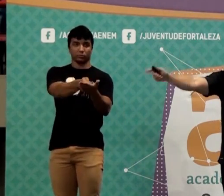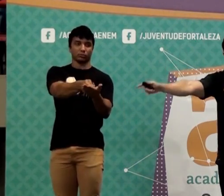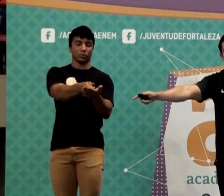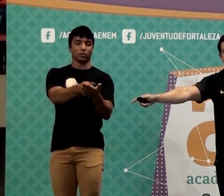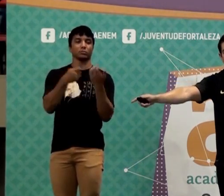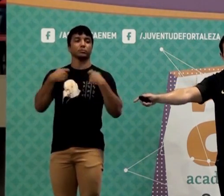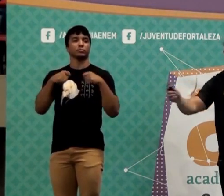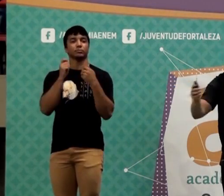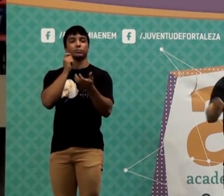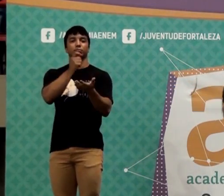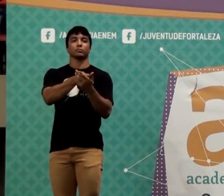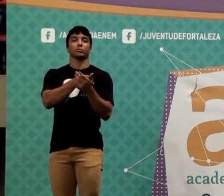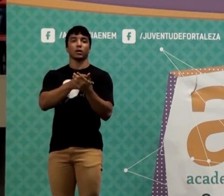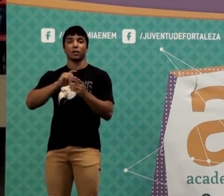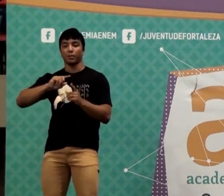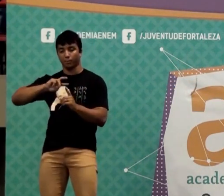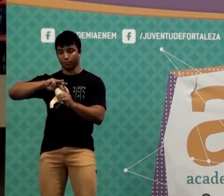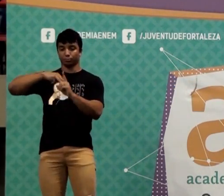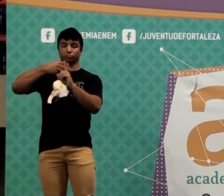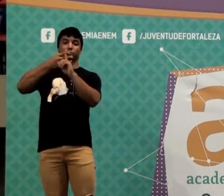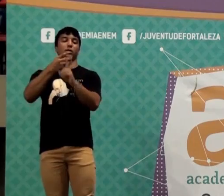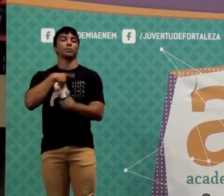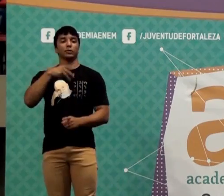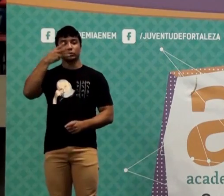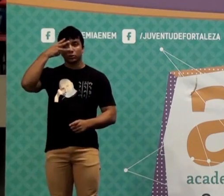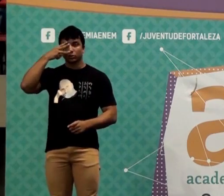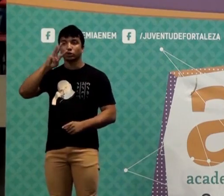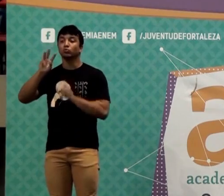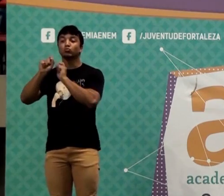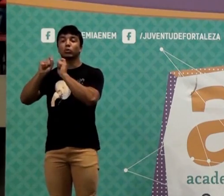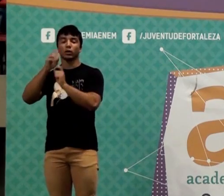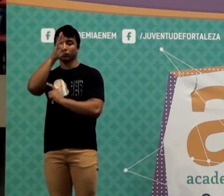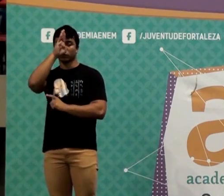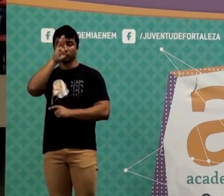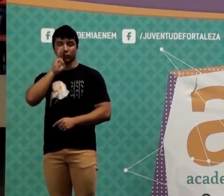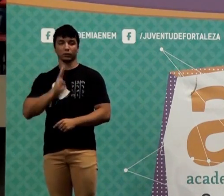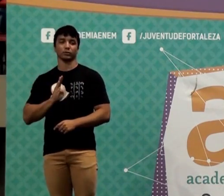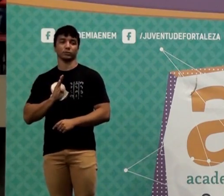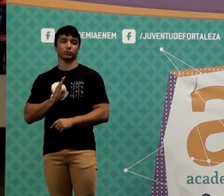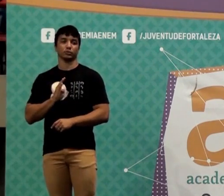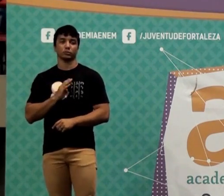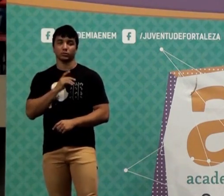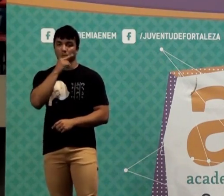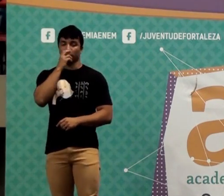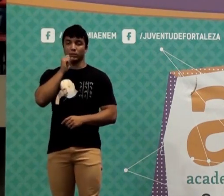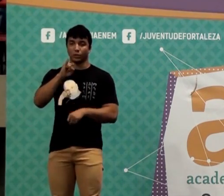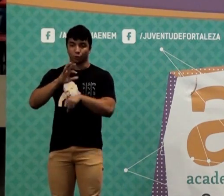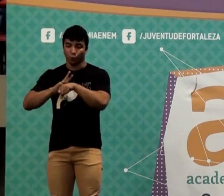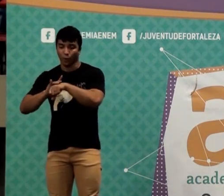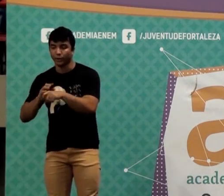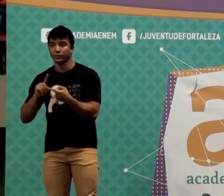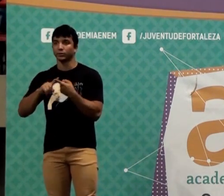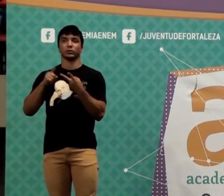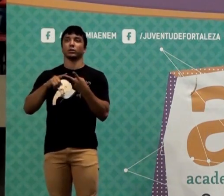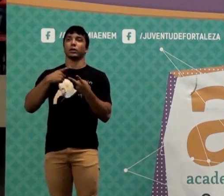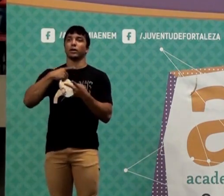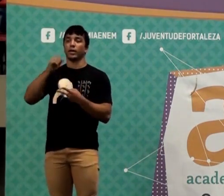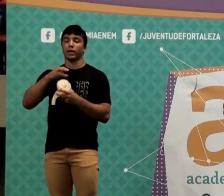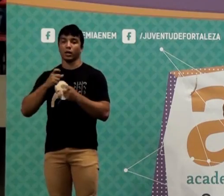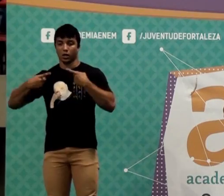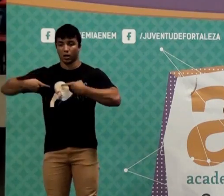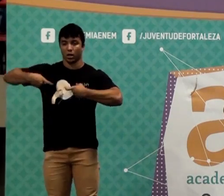ó. Tu vai pagar toda vez que tu usar as ferramentas. Que tu não tem. Tu não tem a pá, tu não tem a enxada,